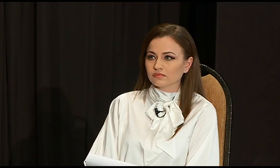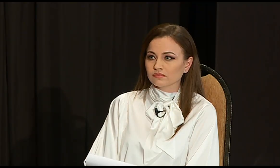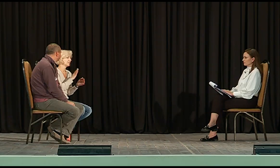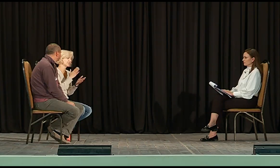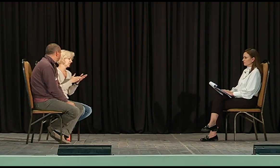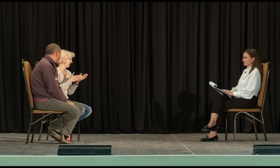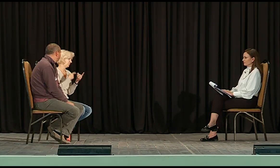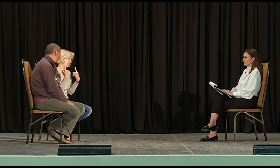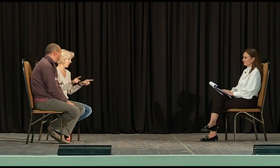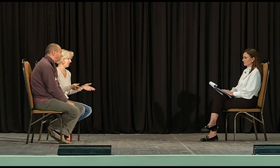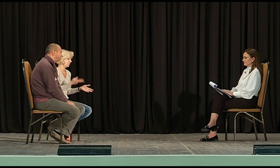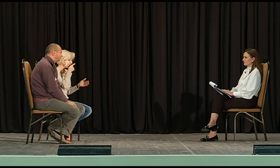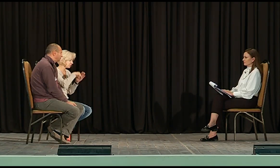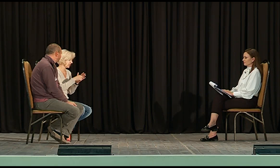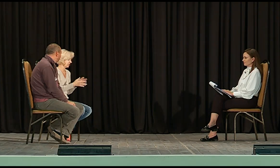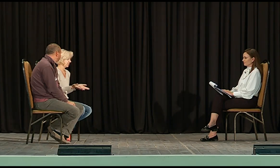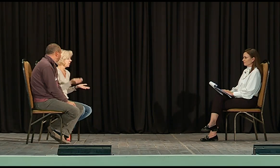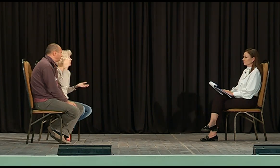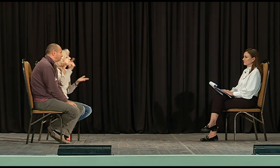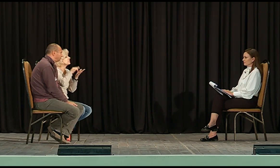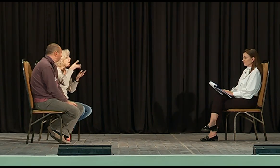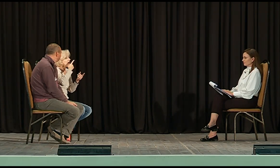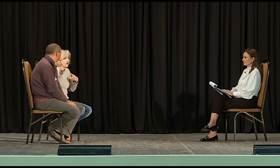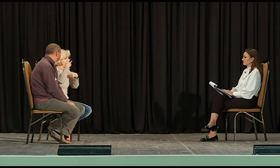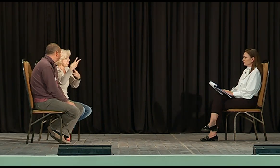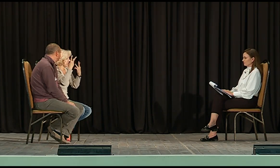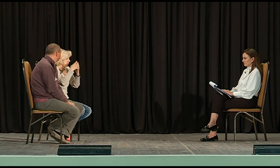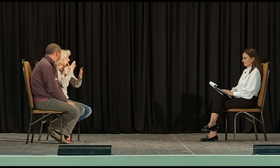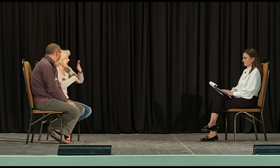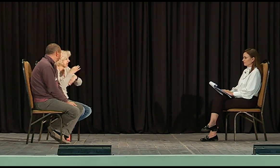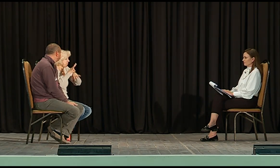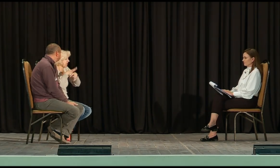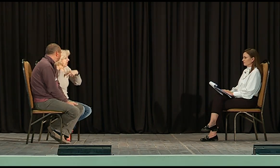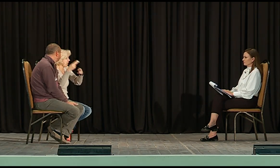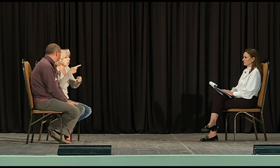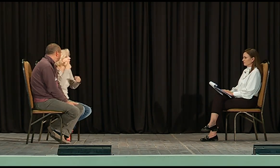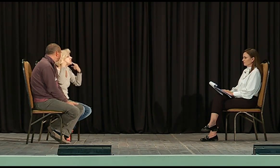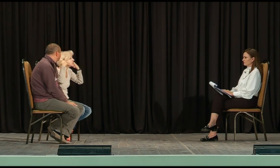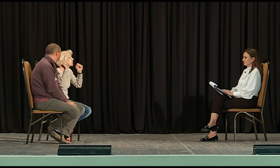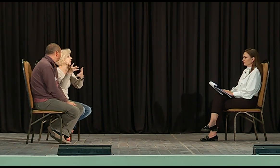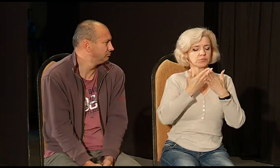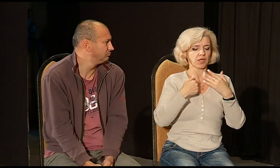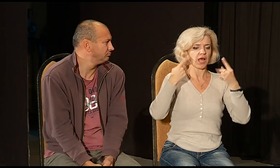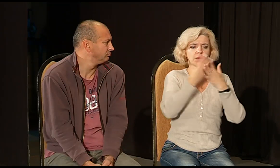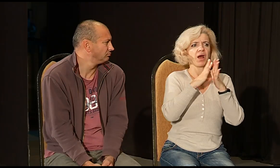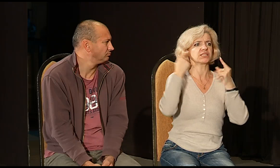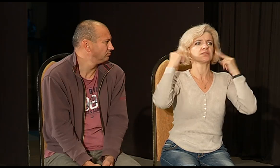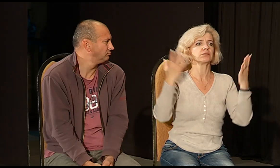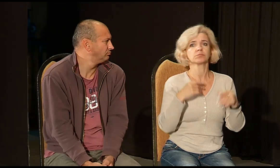posibil. Lumea crede că voi aveți pensie și vouă vă ajunge. Dar ce pensie avem noi că nouă trebuie să ne ajungă? Noi nu auzim, noi nu putem